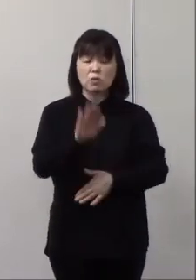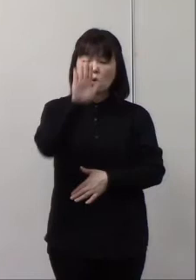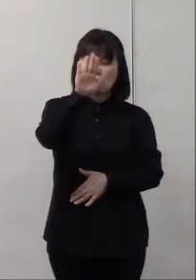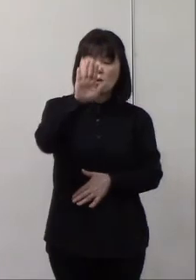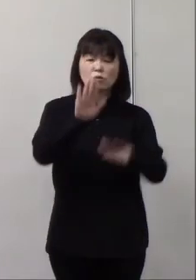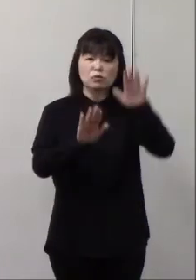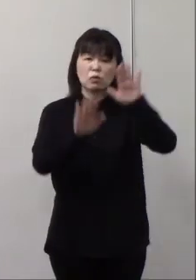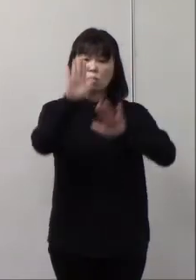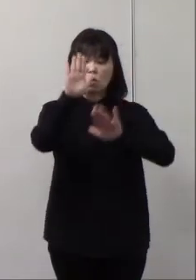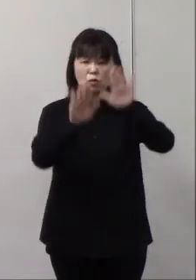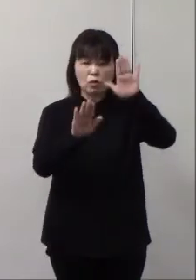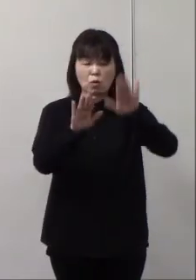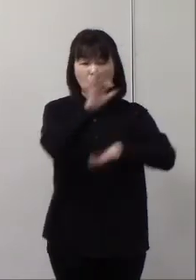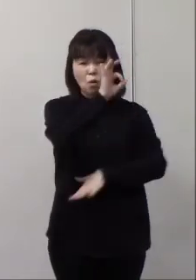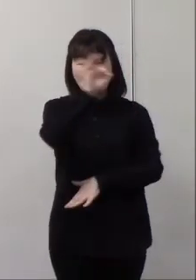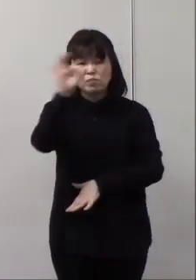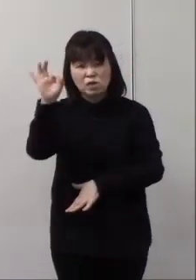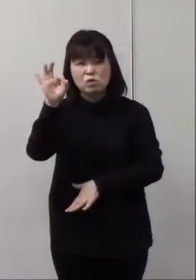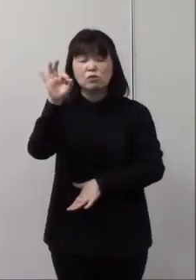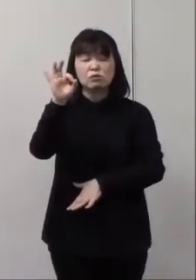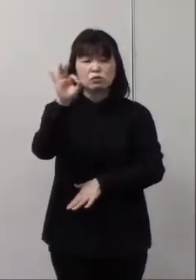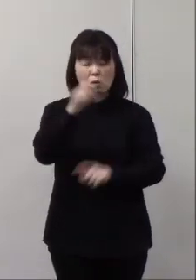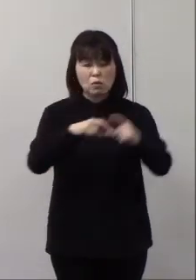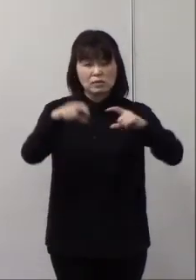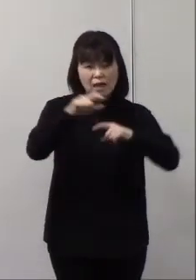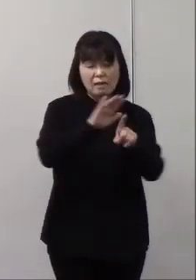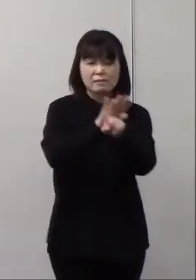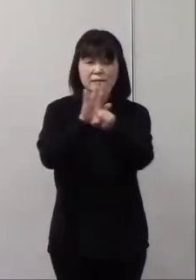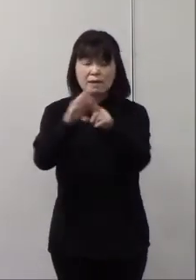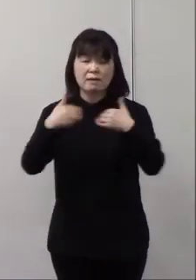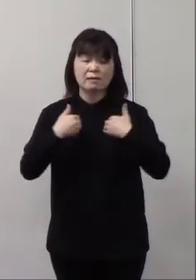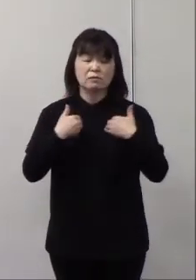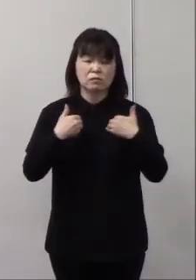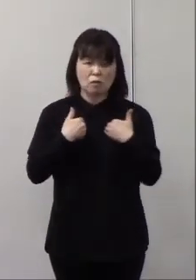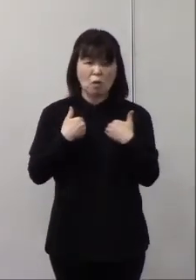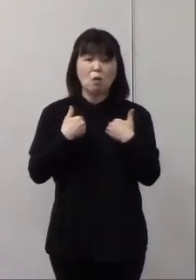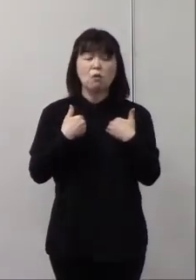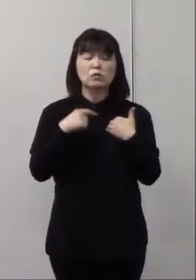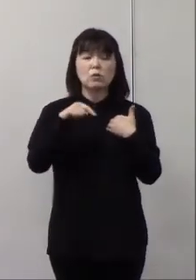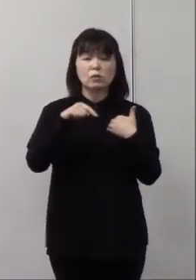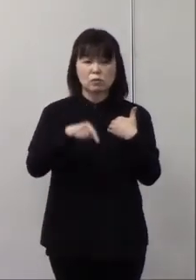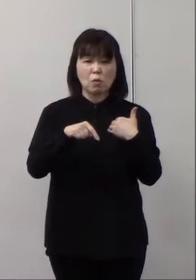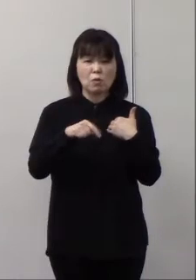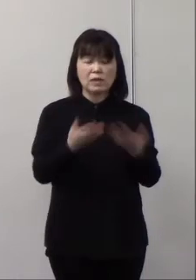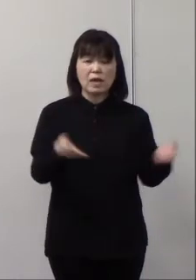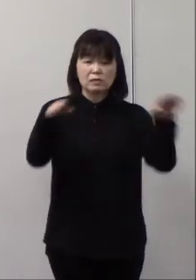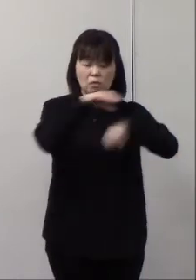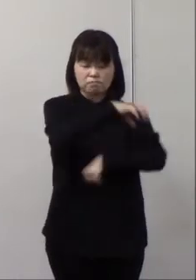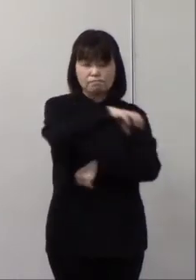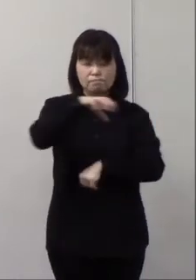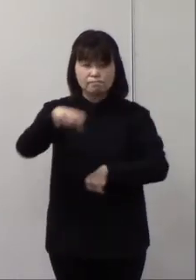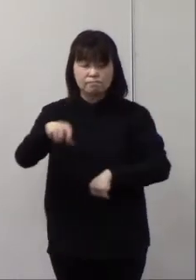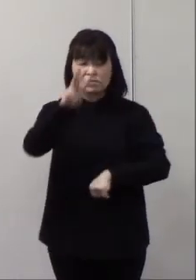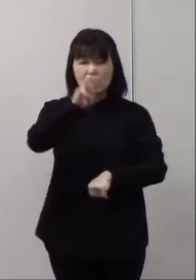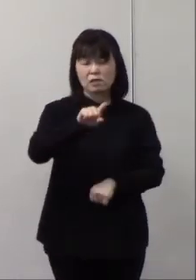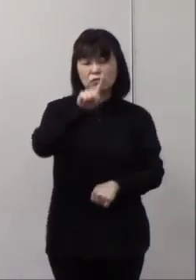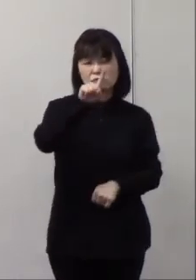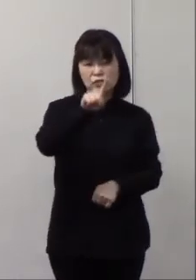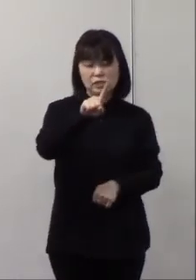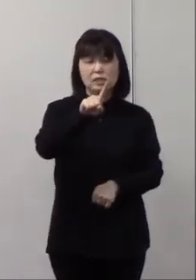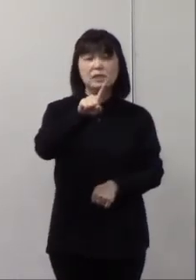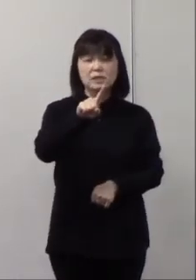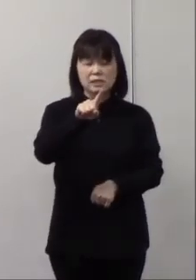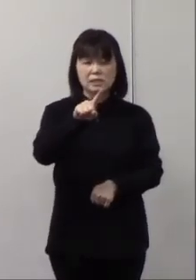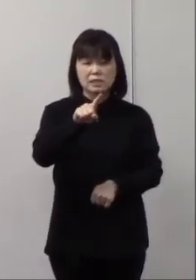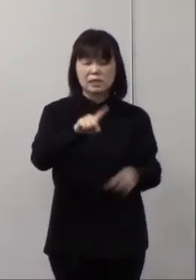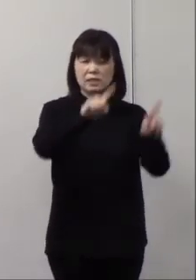さらにその支援が必要だというものでございまして、31施設に対して指定管理料の